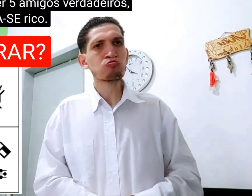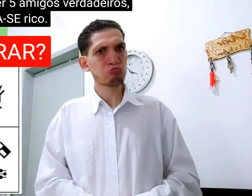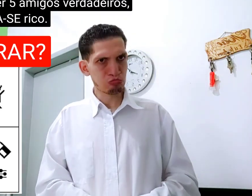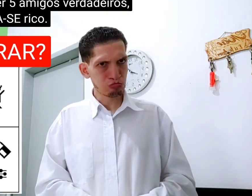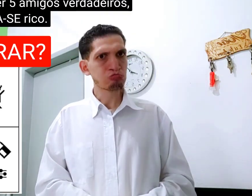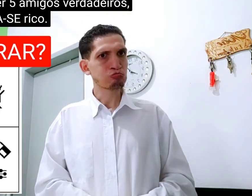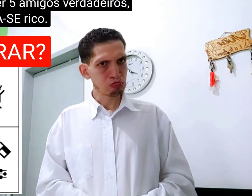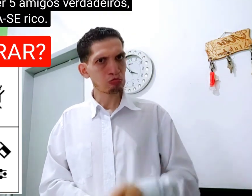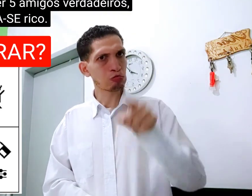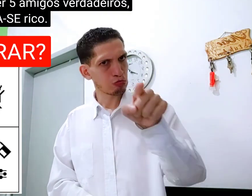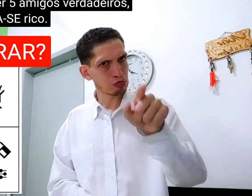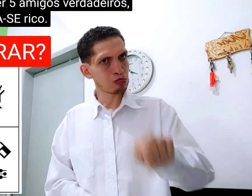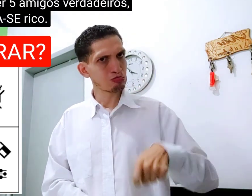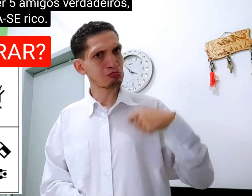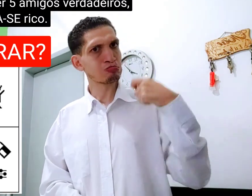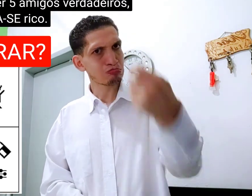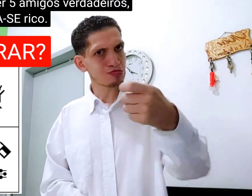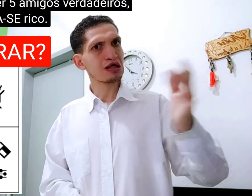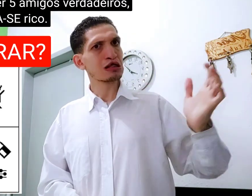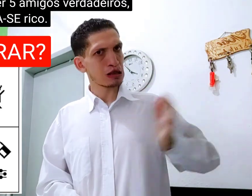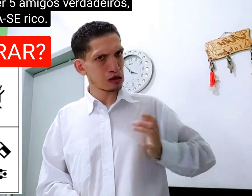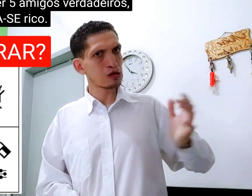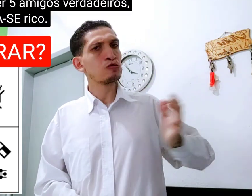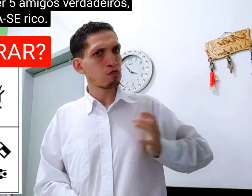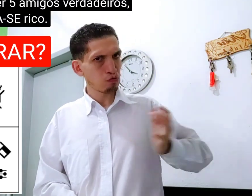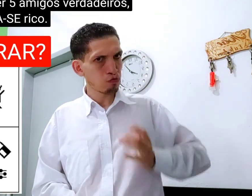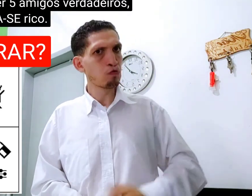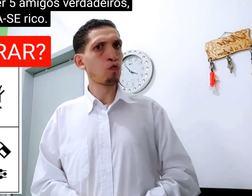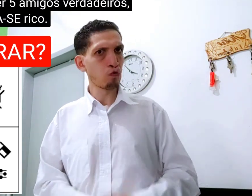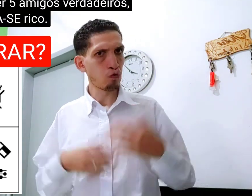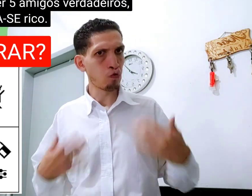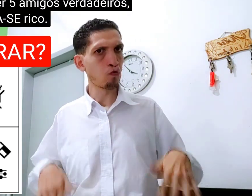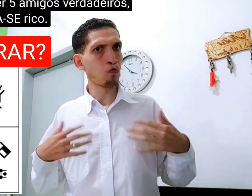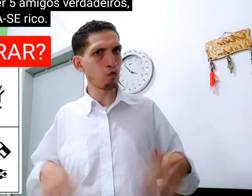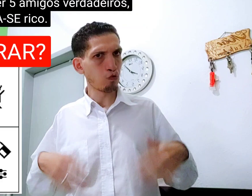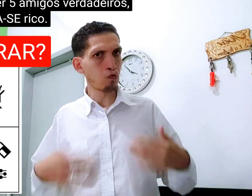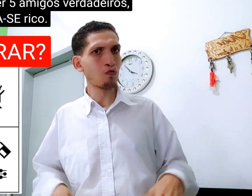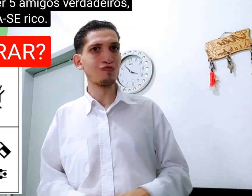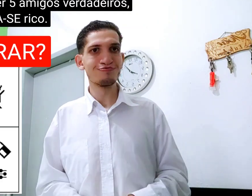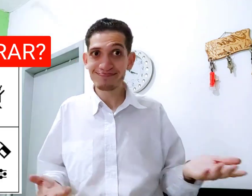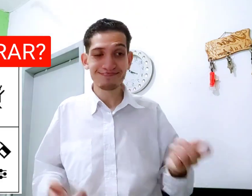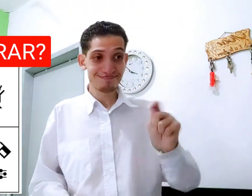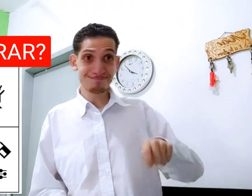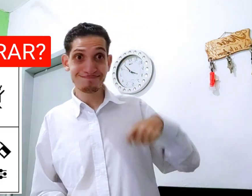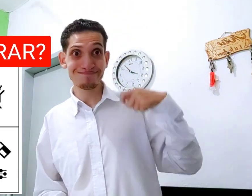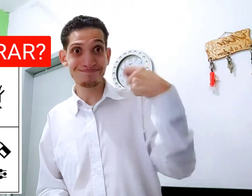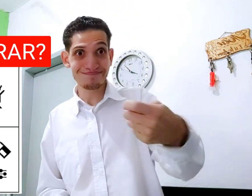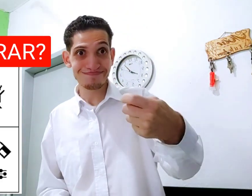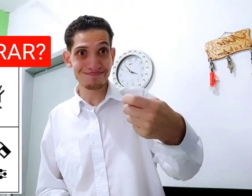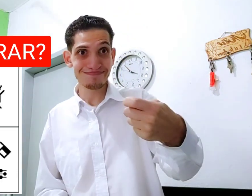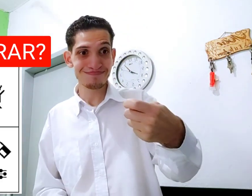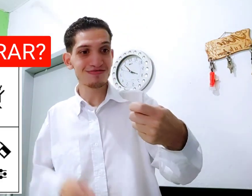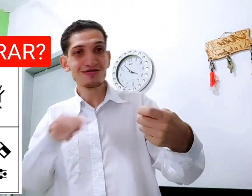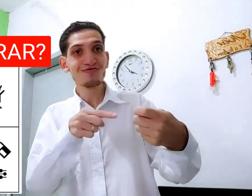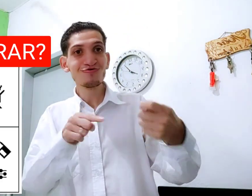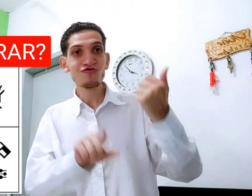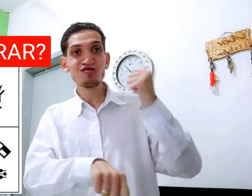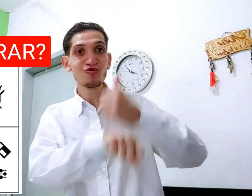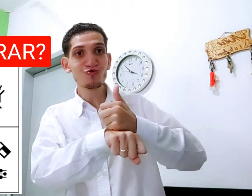Tem. Passa o sinal para você e rico. Viu? Uau. Então, esse fazer o sinal a